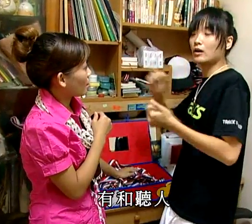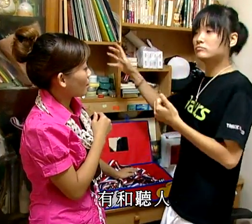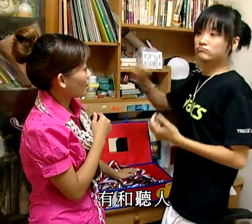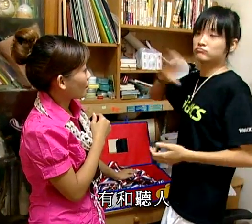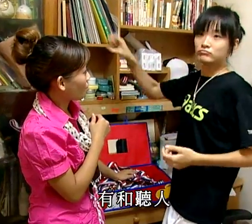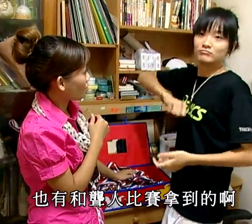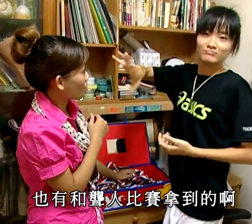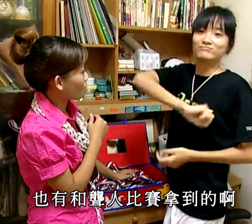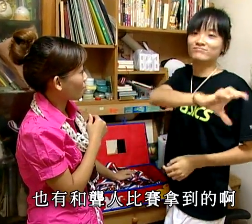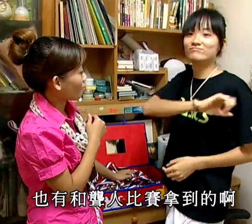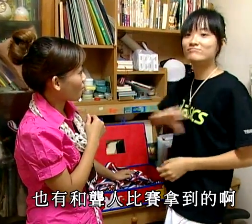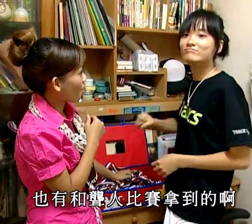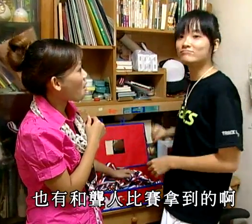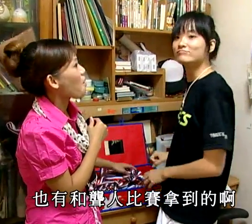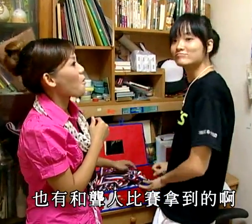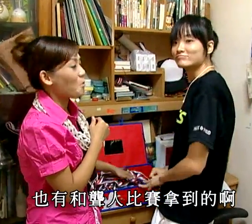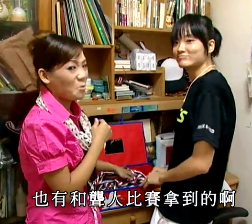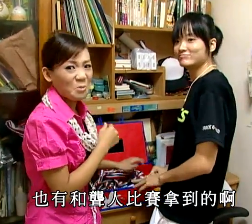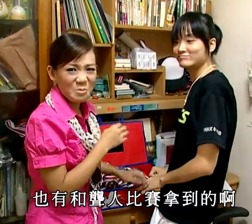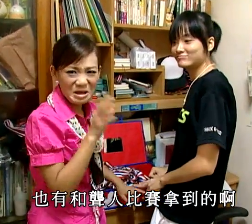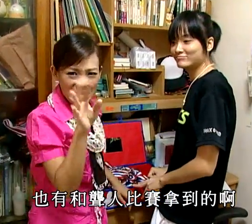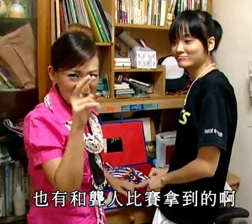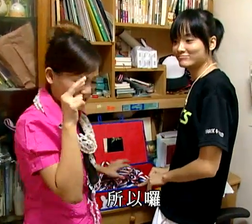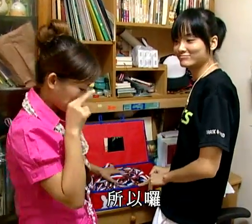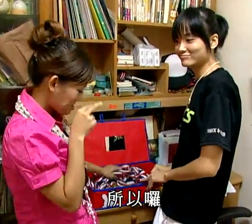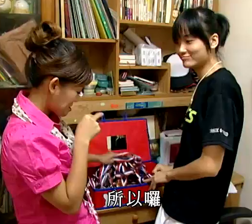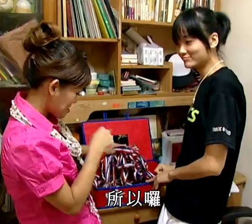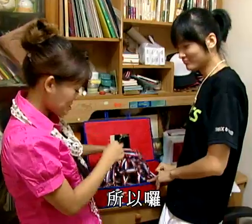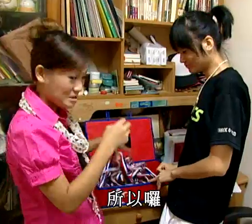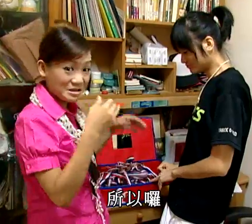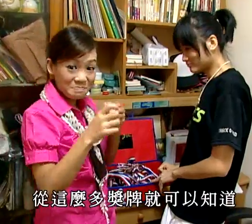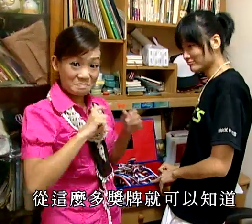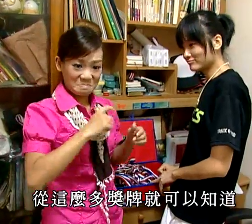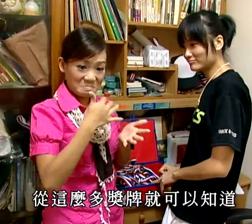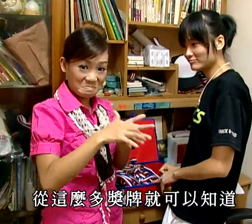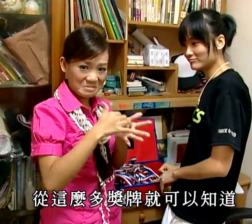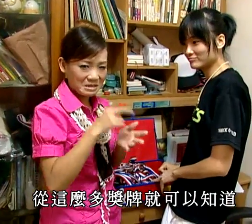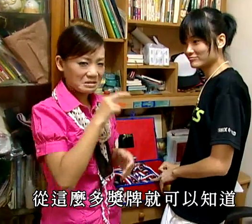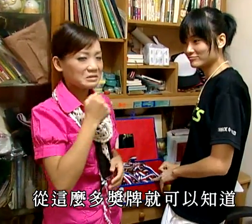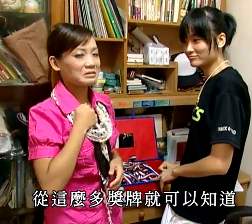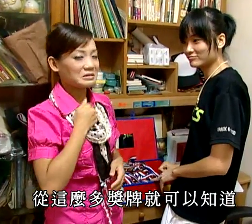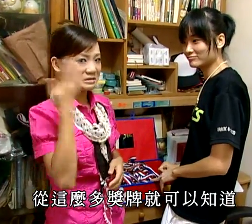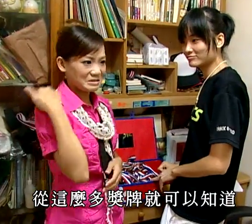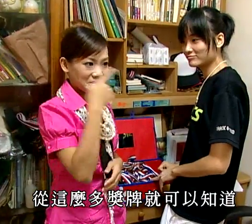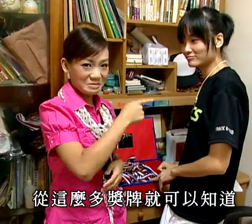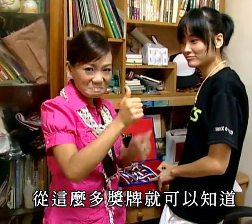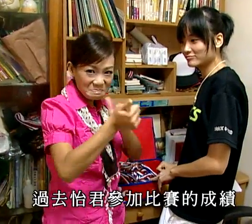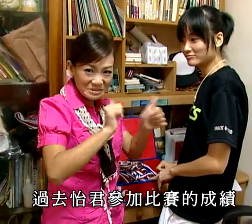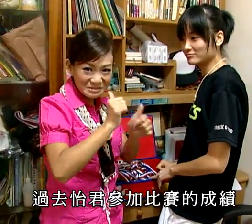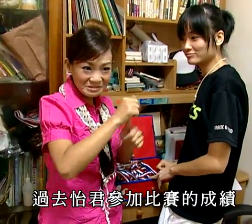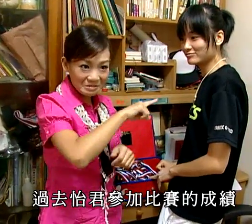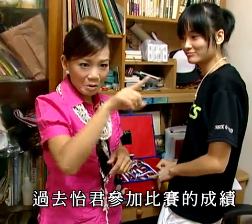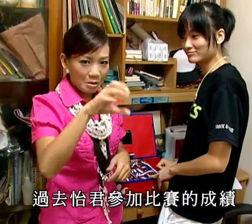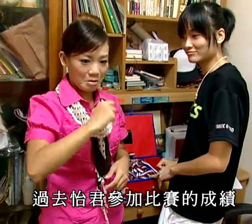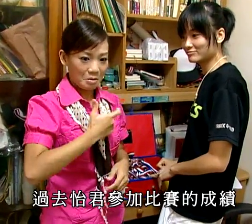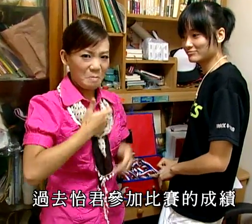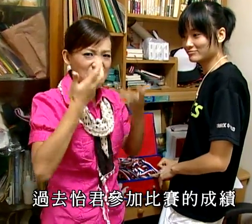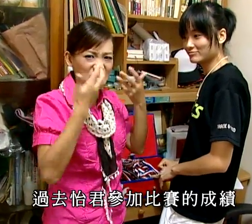人，也有和聋人比赛拿到的。 哦，所以咯，从这么多奖牌就可以知道，过去怡君参加比赛的成